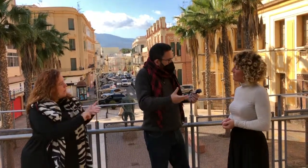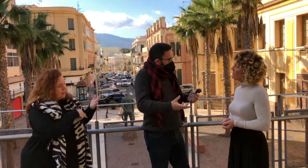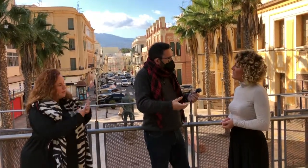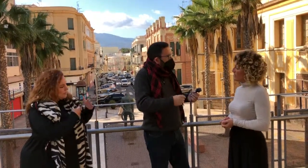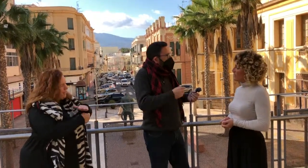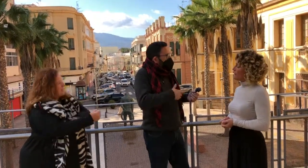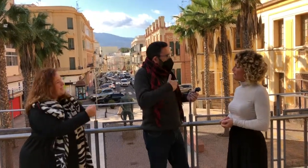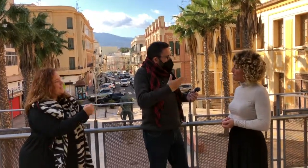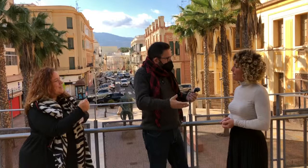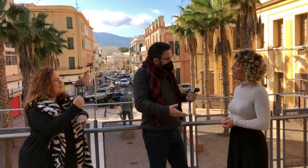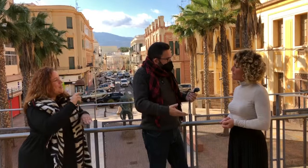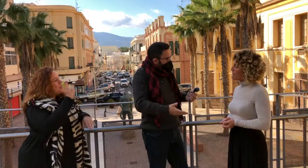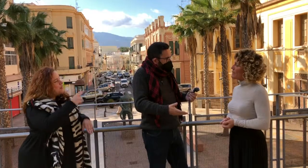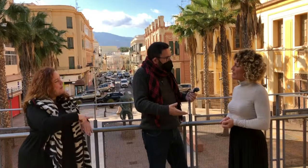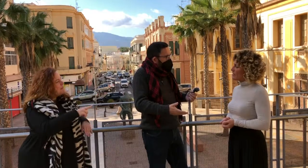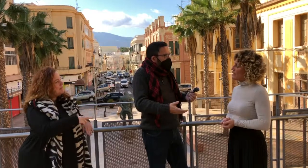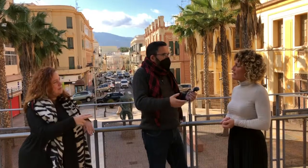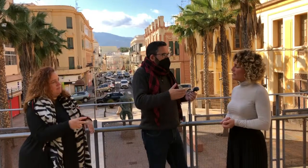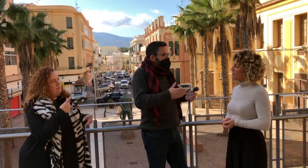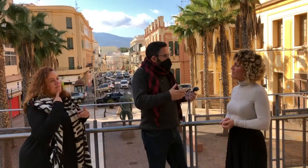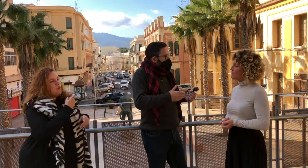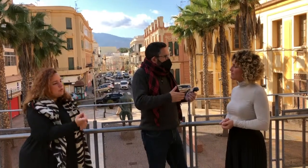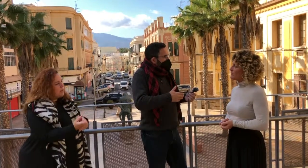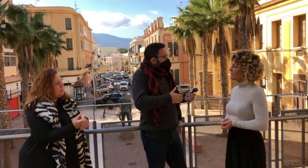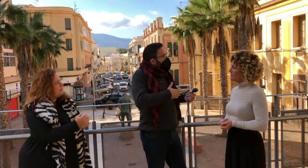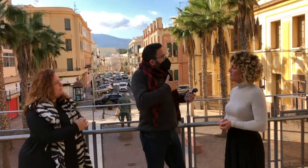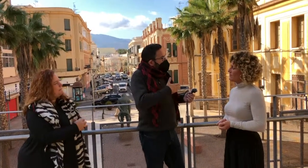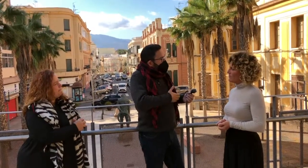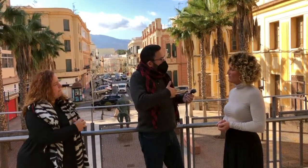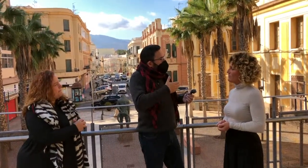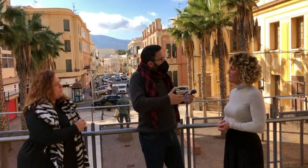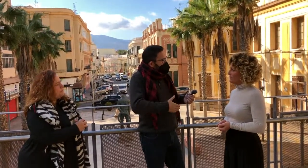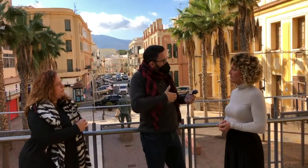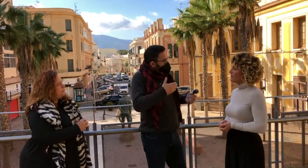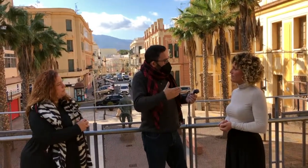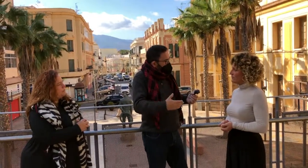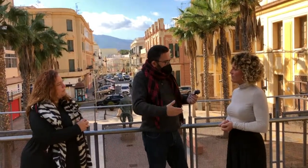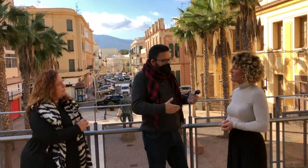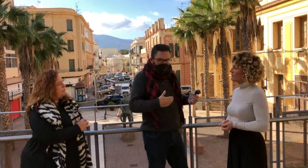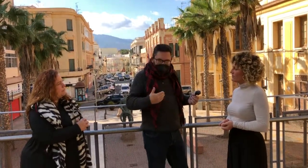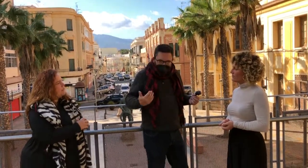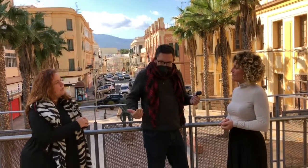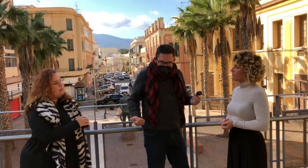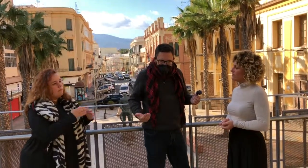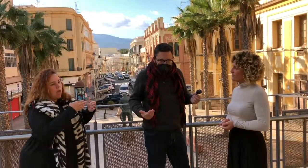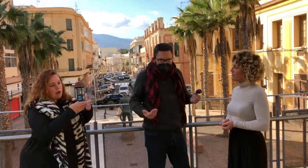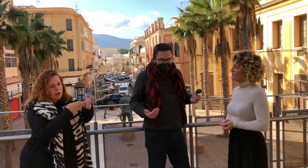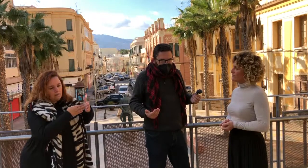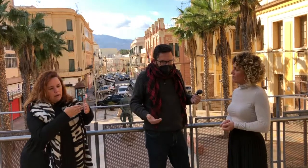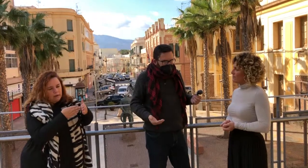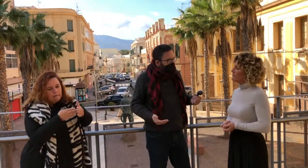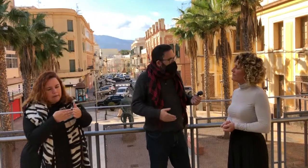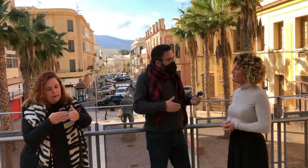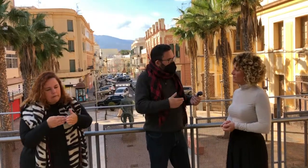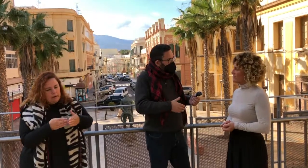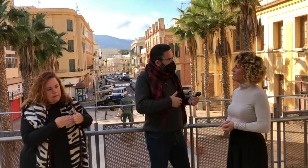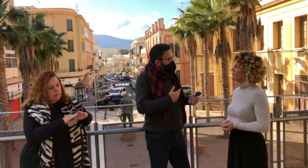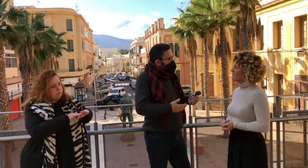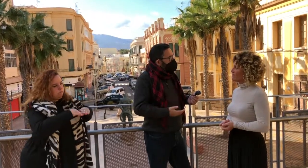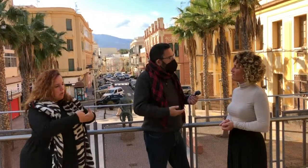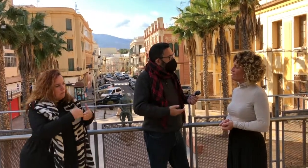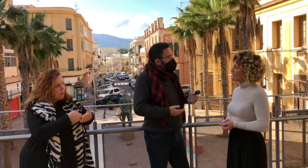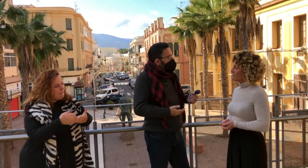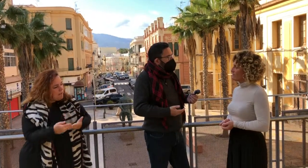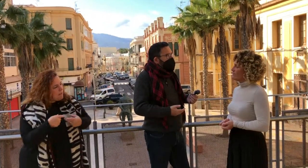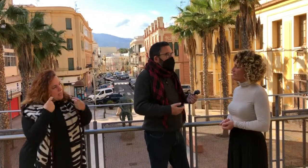por 2 meses, poniéndole todas las dificultades y pasando todas esas barreras que, como bien nos ha comentado Carmen,